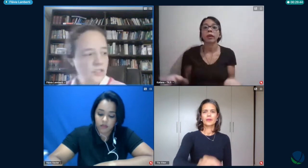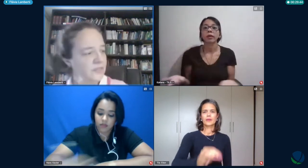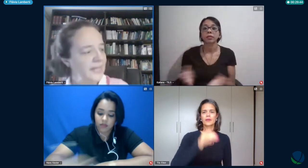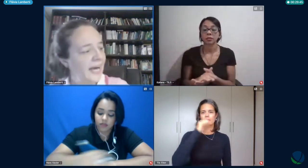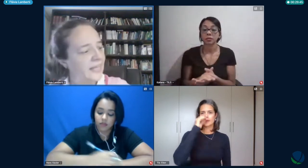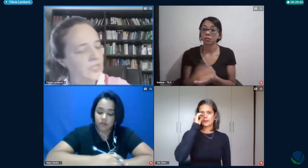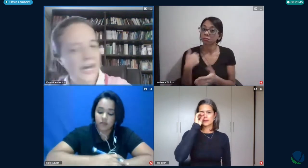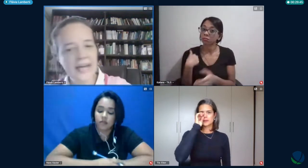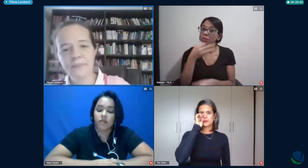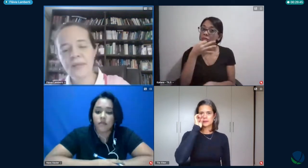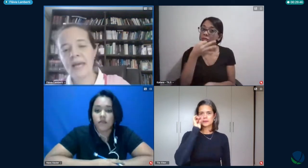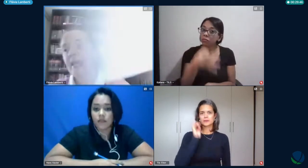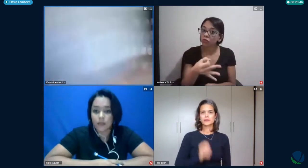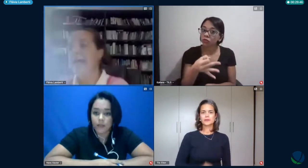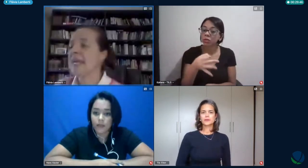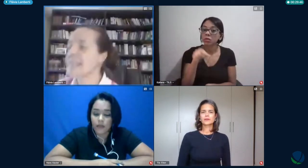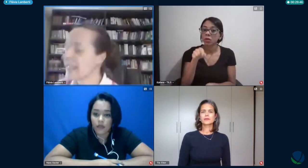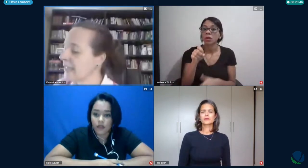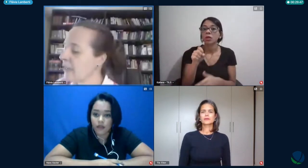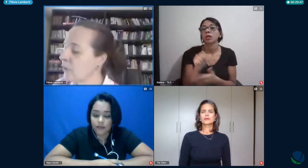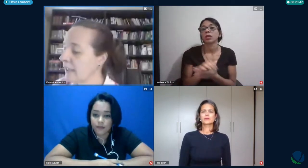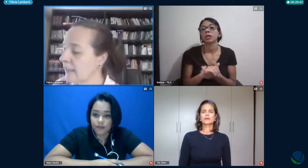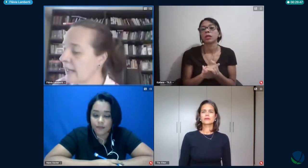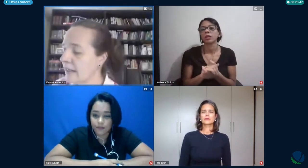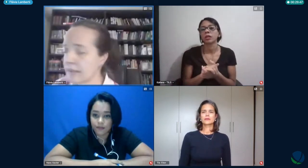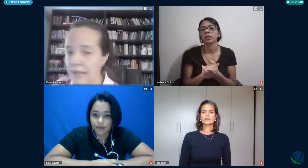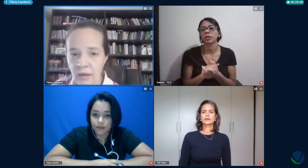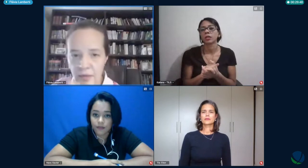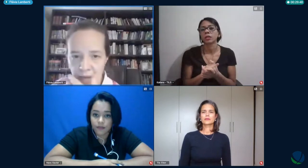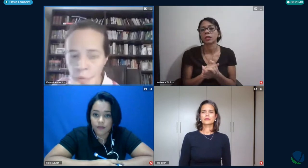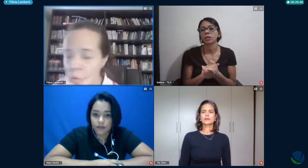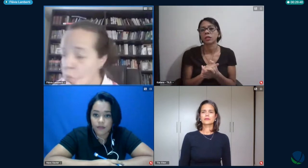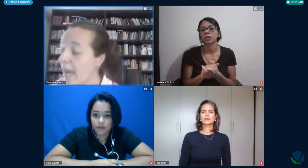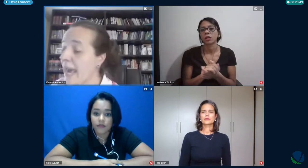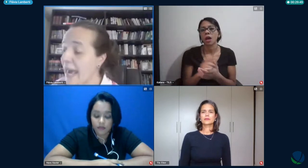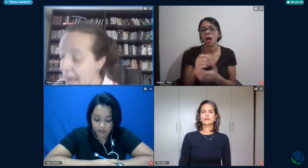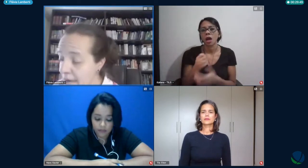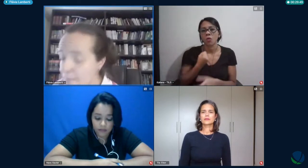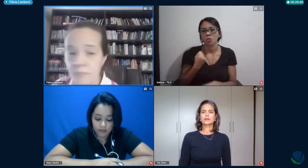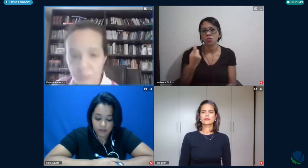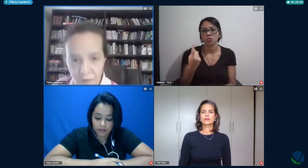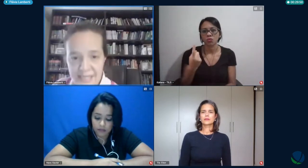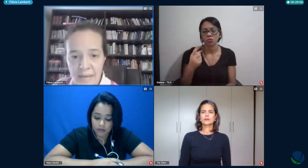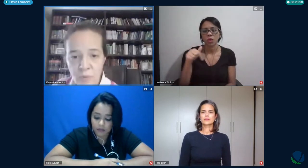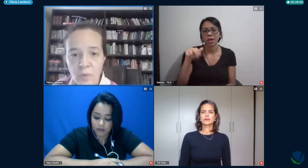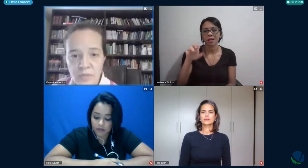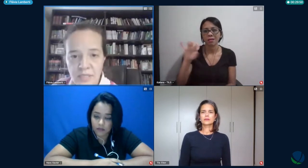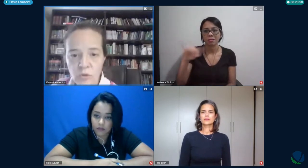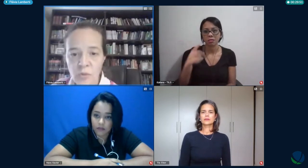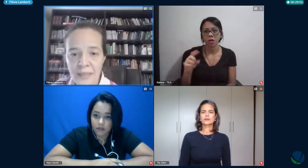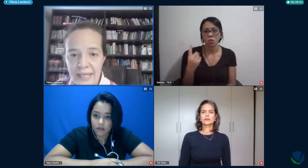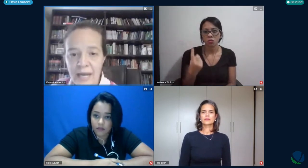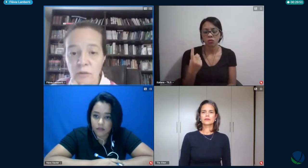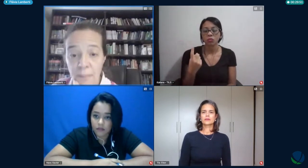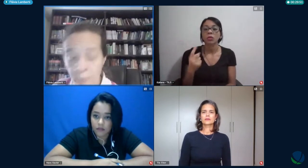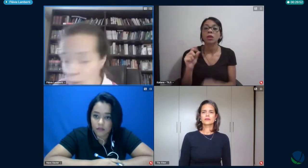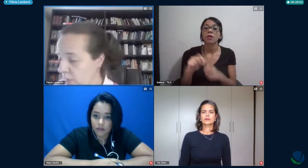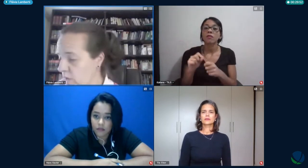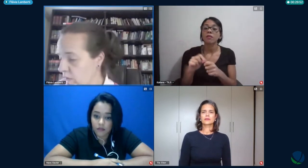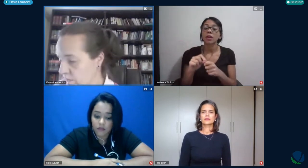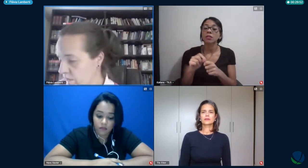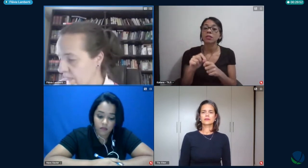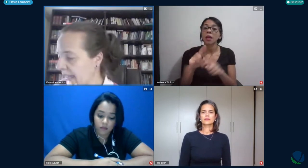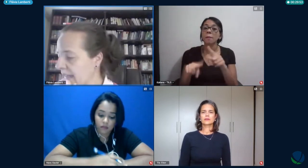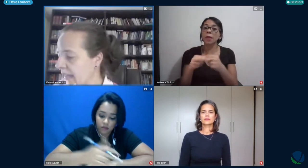nessa atividade, Nara, nessa aqui na 1, é fazer a proposição de um material de